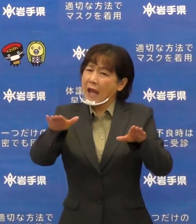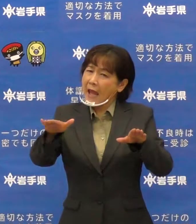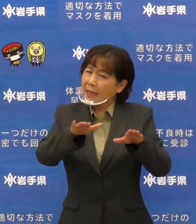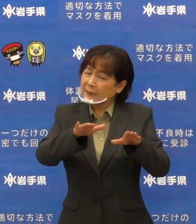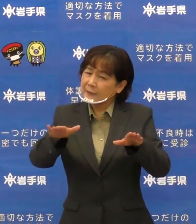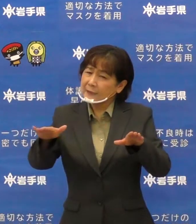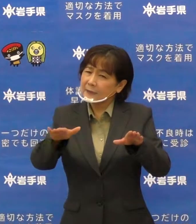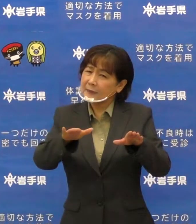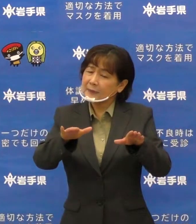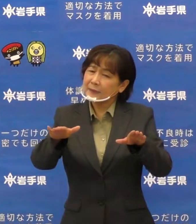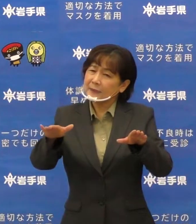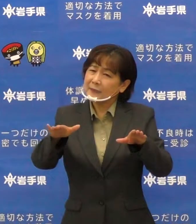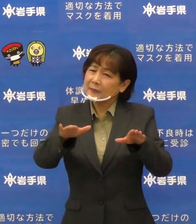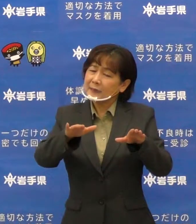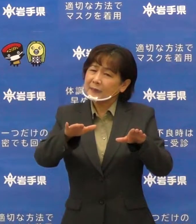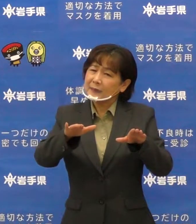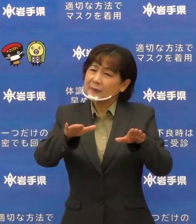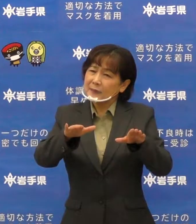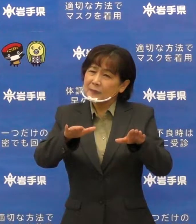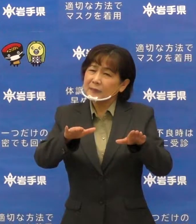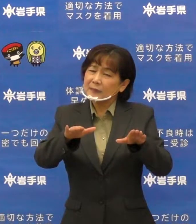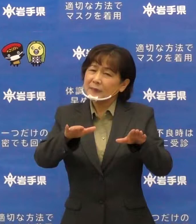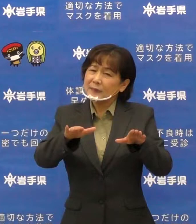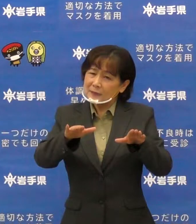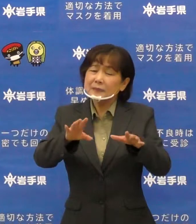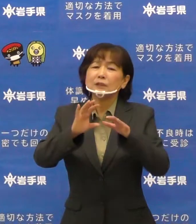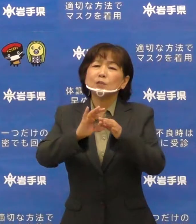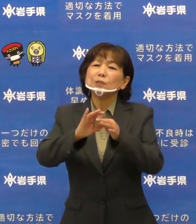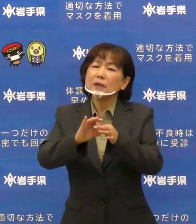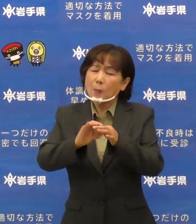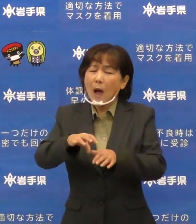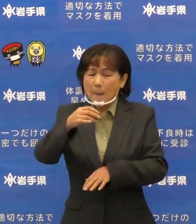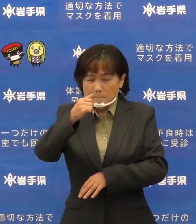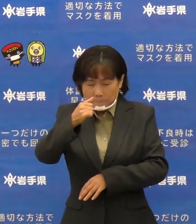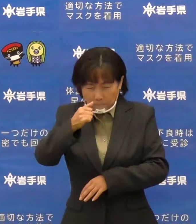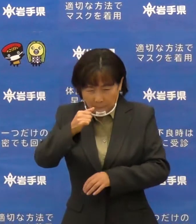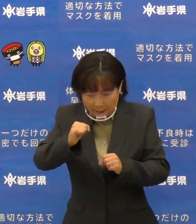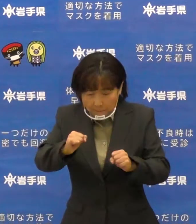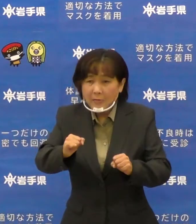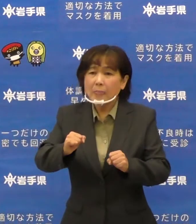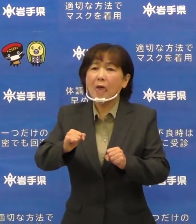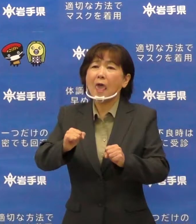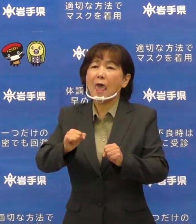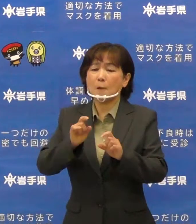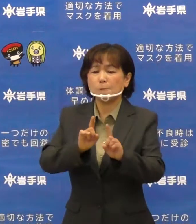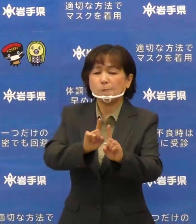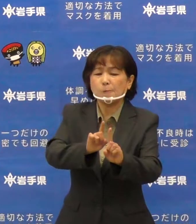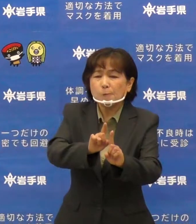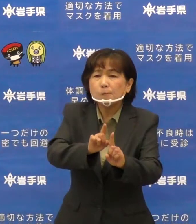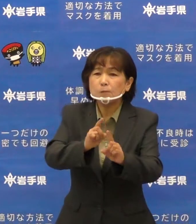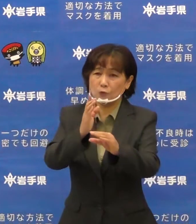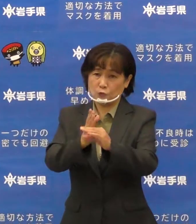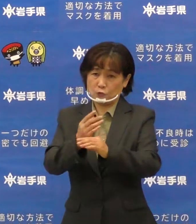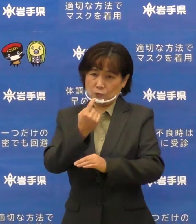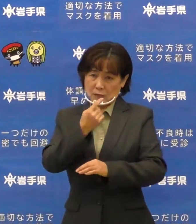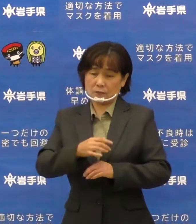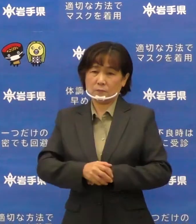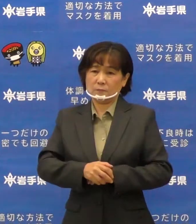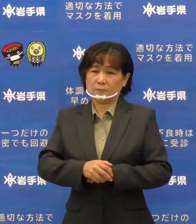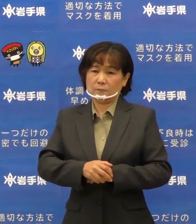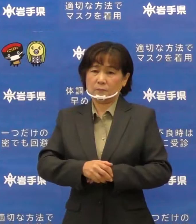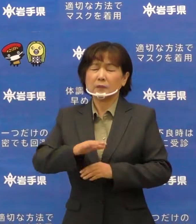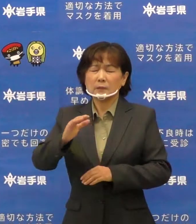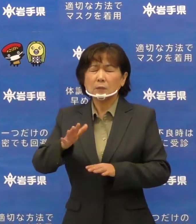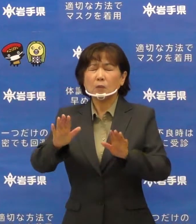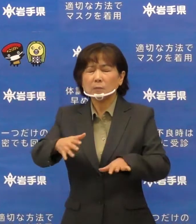う遅れを取らないようにこうついていってるくらいだとは思っているんですけれども、でも指摘あった通